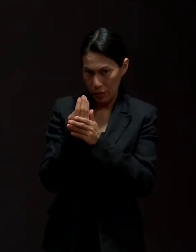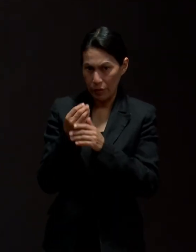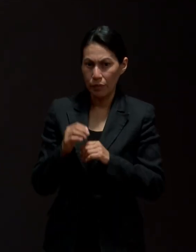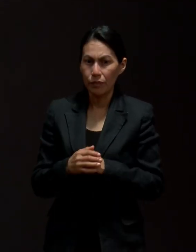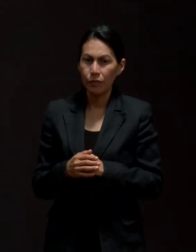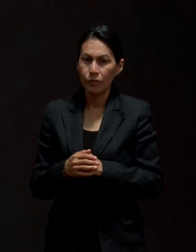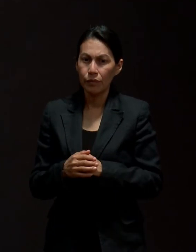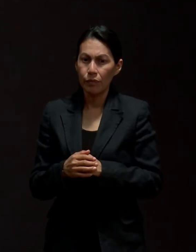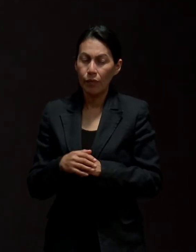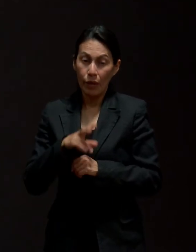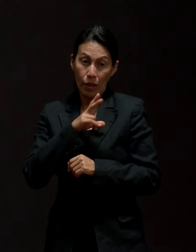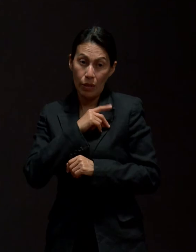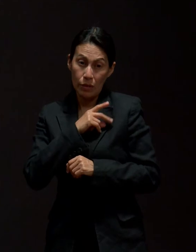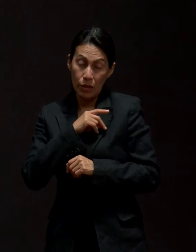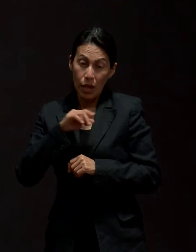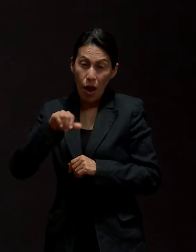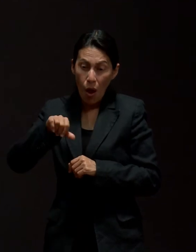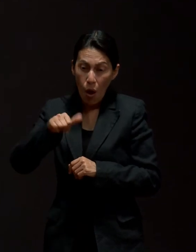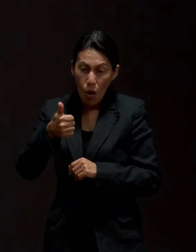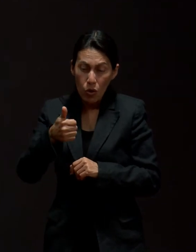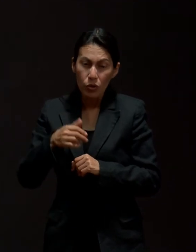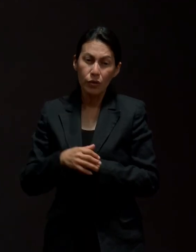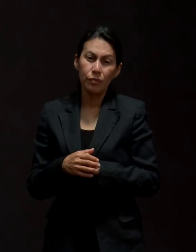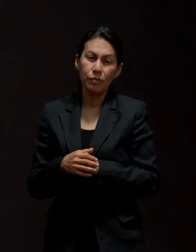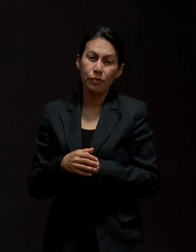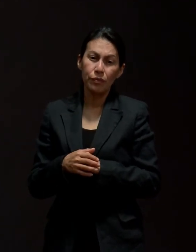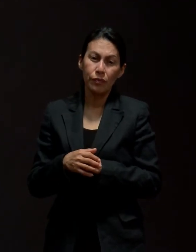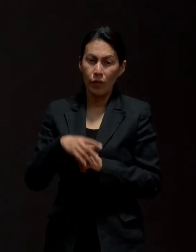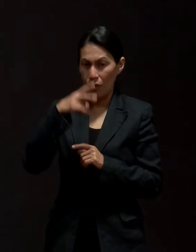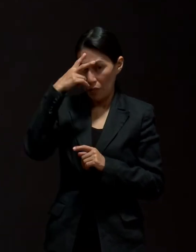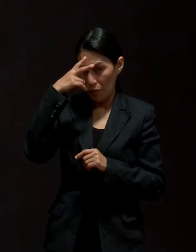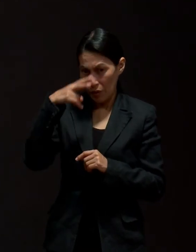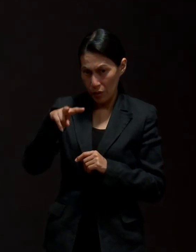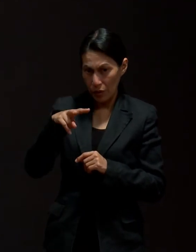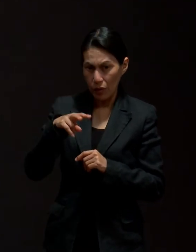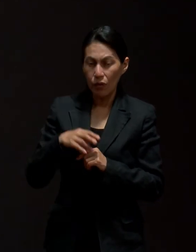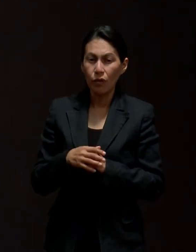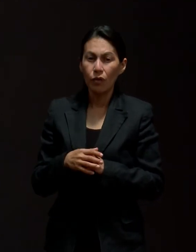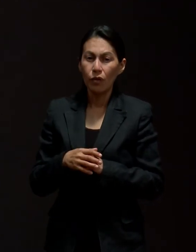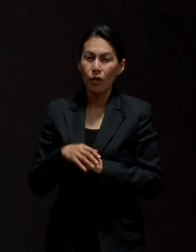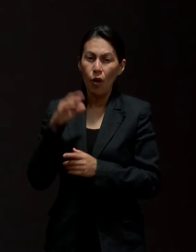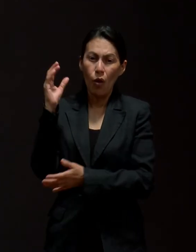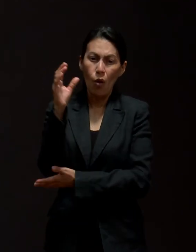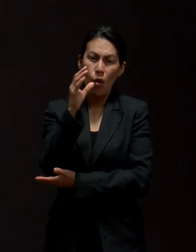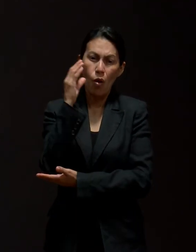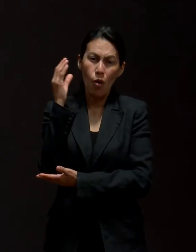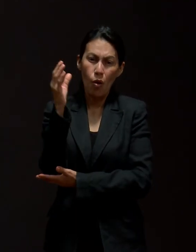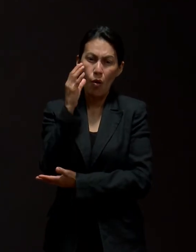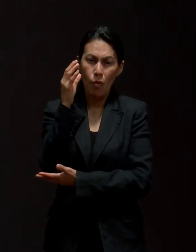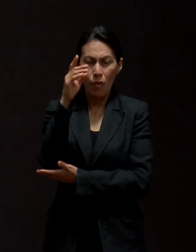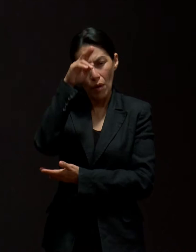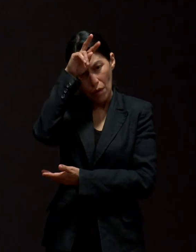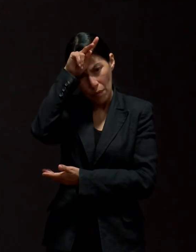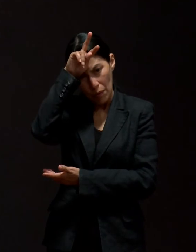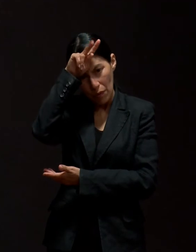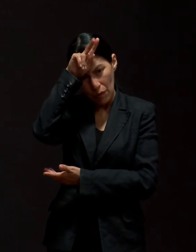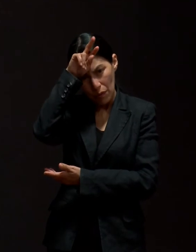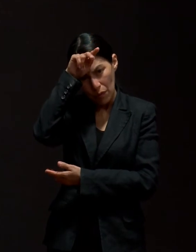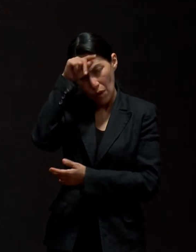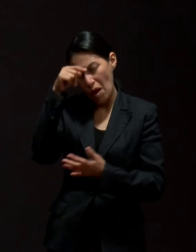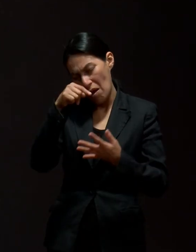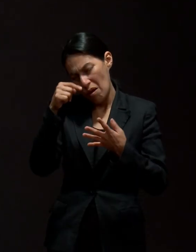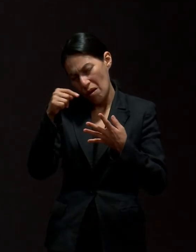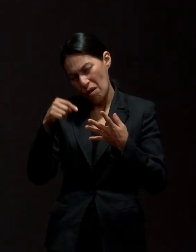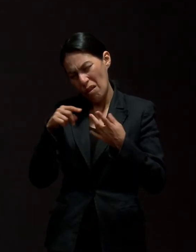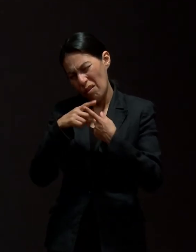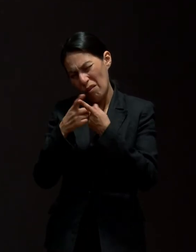de... Aquí ahora, 11 creo que Chile y también México, México y